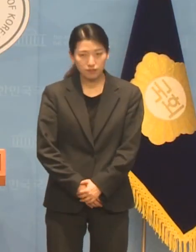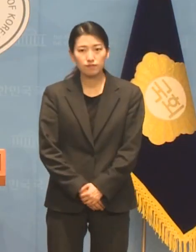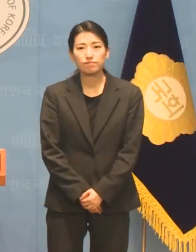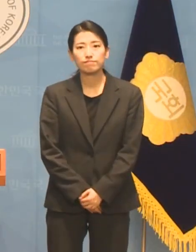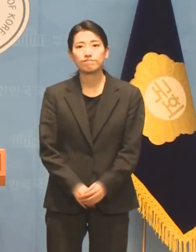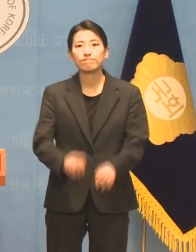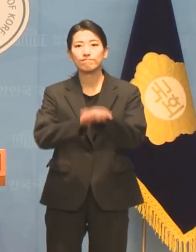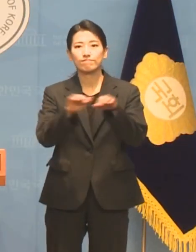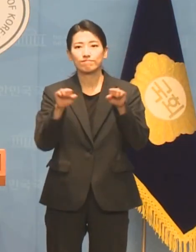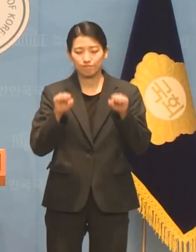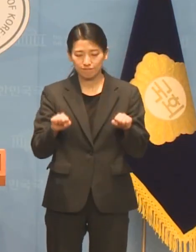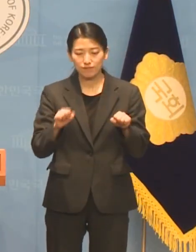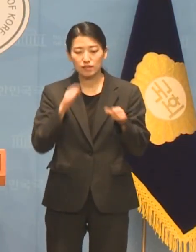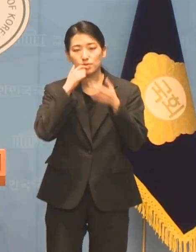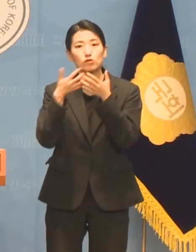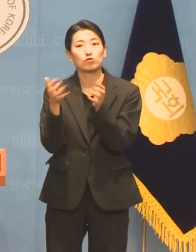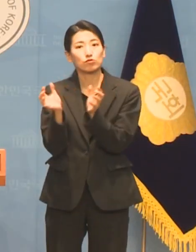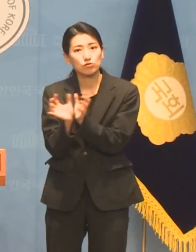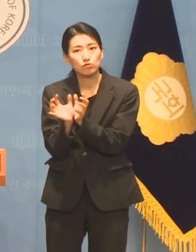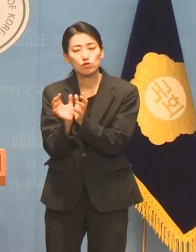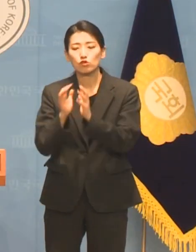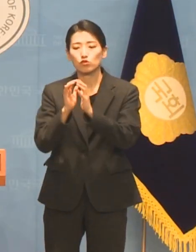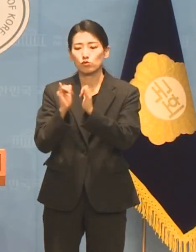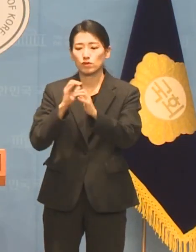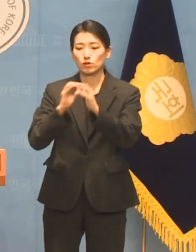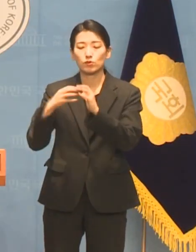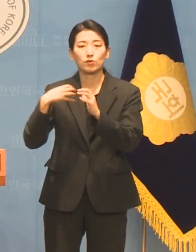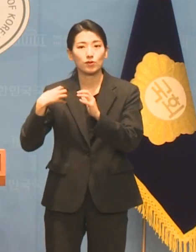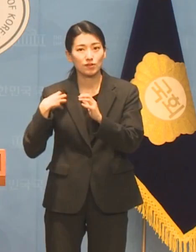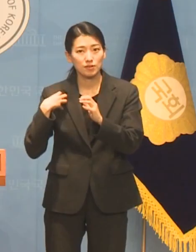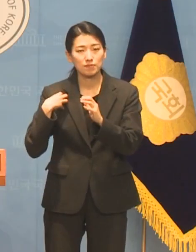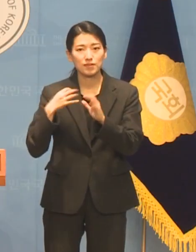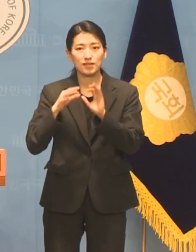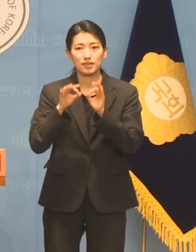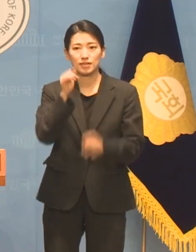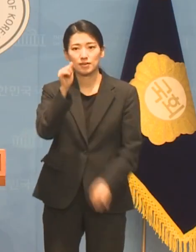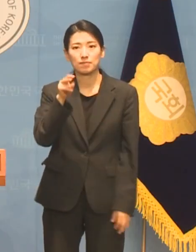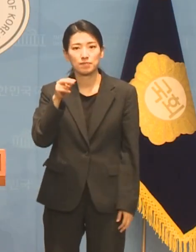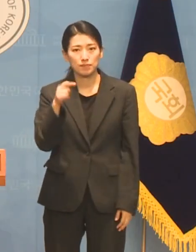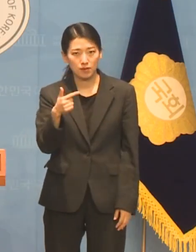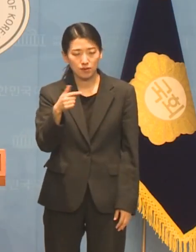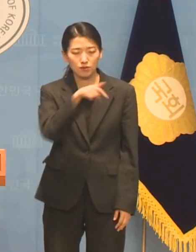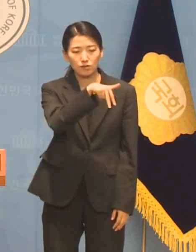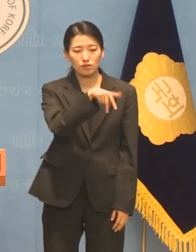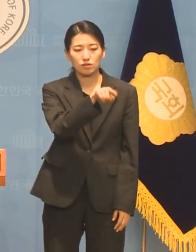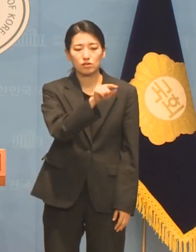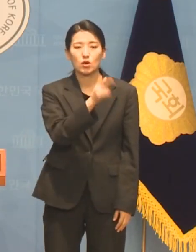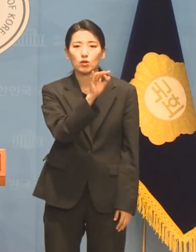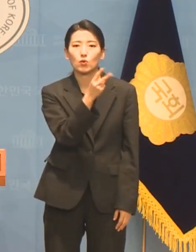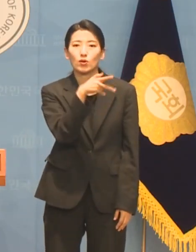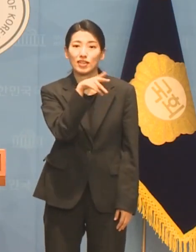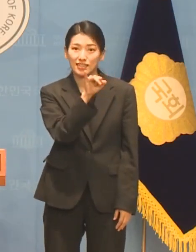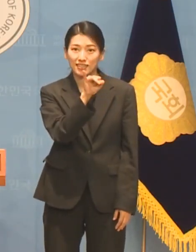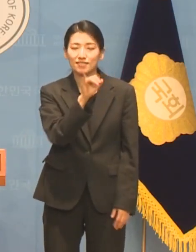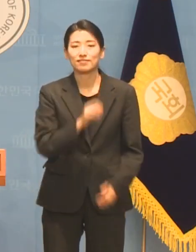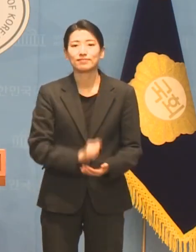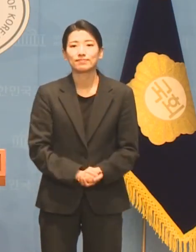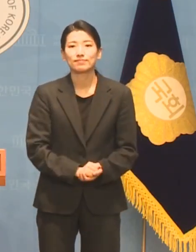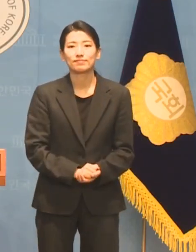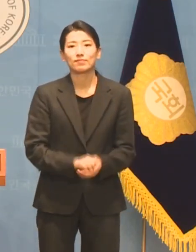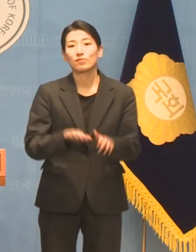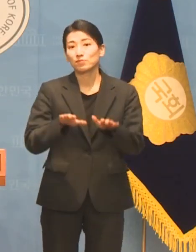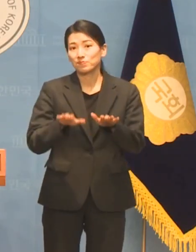네, 안녕하십니까. 더불어민주당 국민소통위원회 위원장 김현 전용기 의원님 함께하고 있습니다. 4월 7일